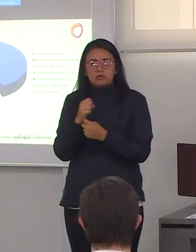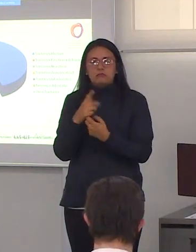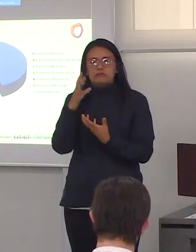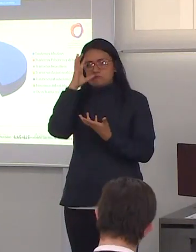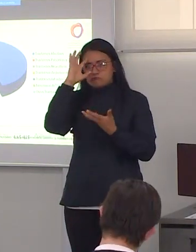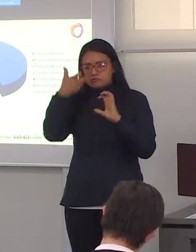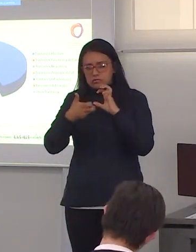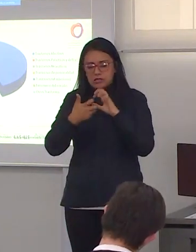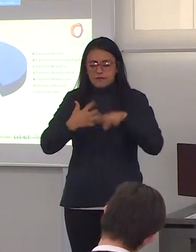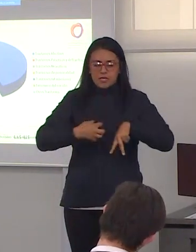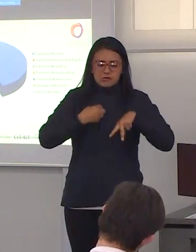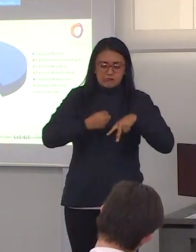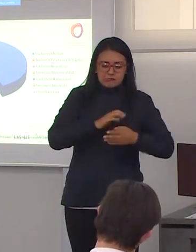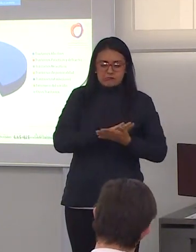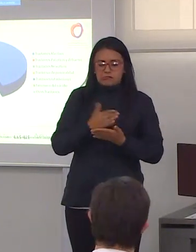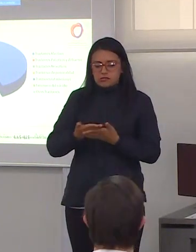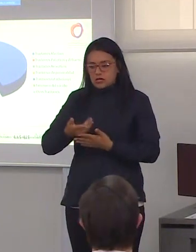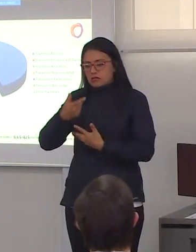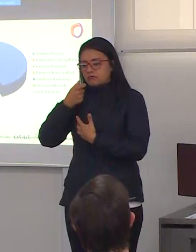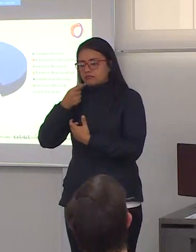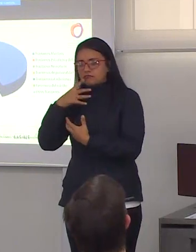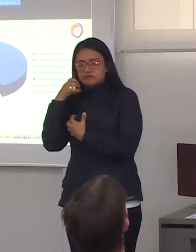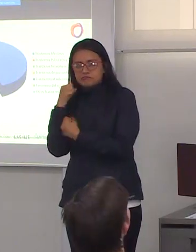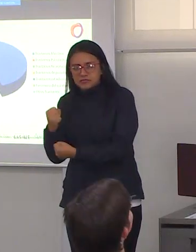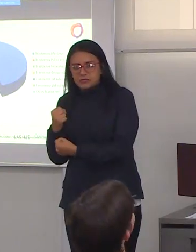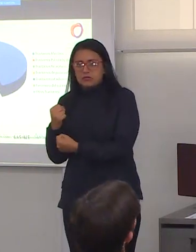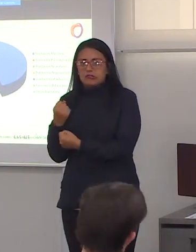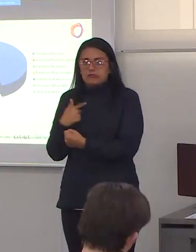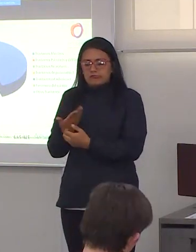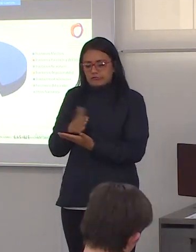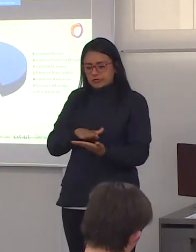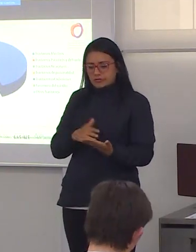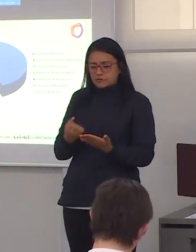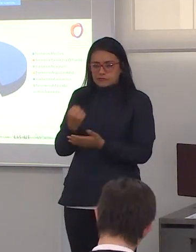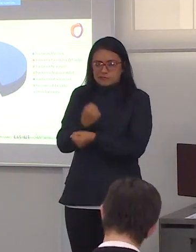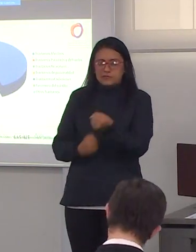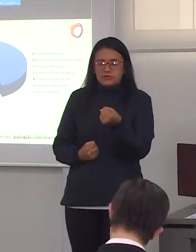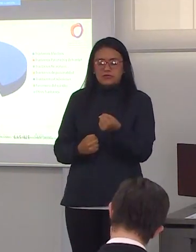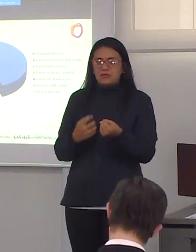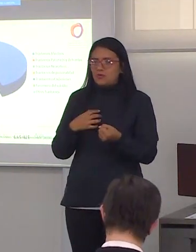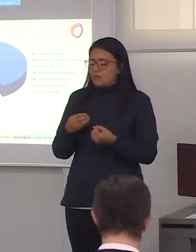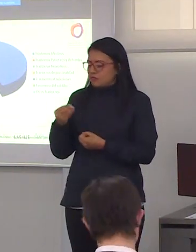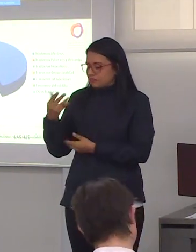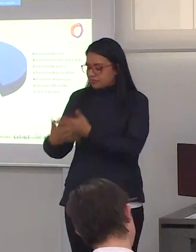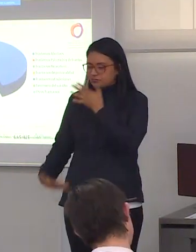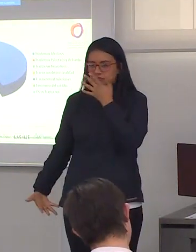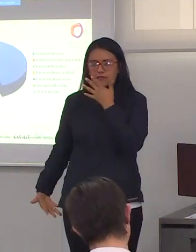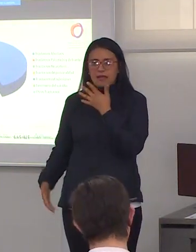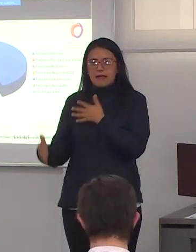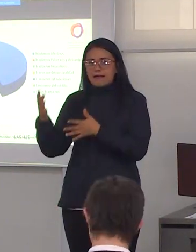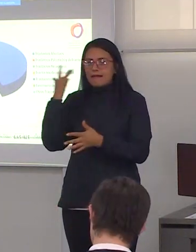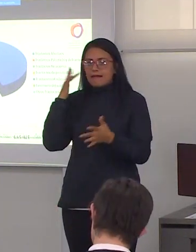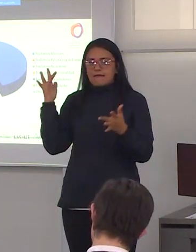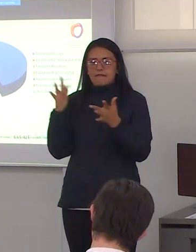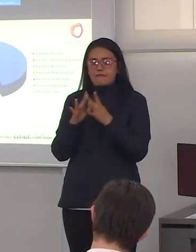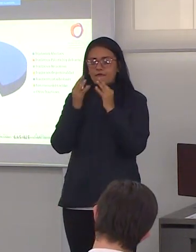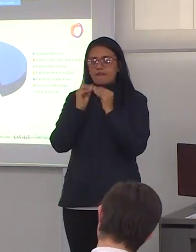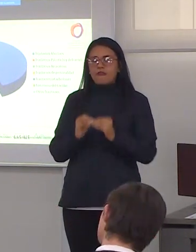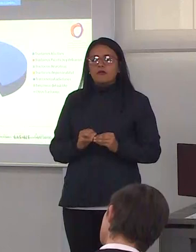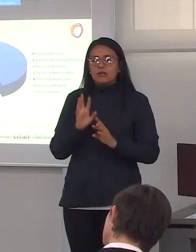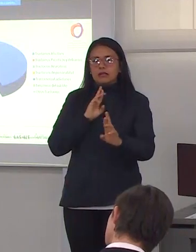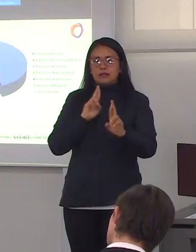neuróticos personalidad adicciones suicidio otros todo lo que tiene que ver con la forma en que nos